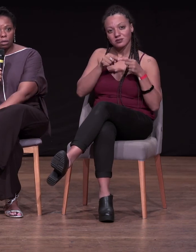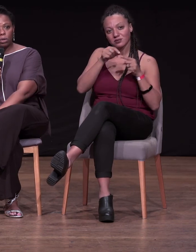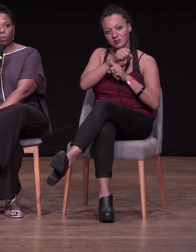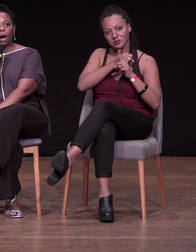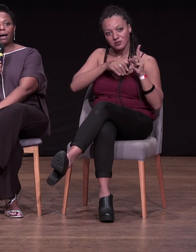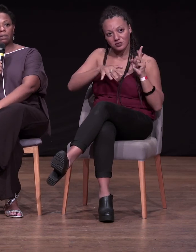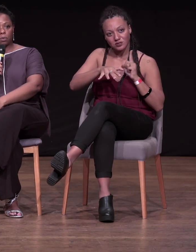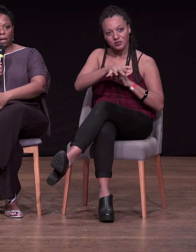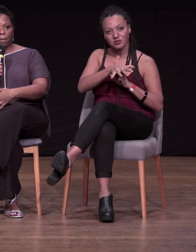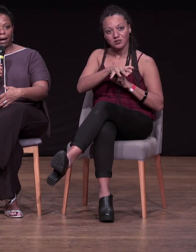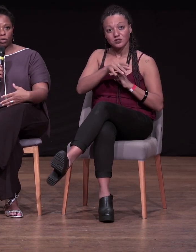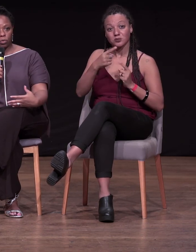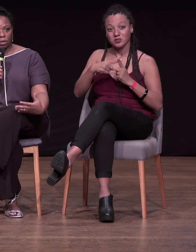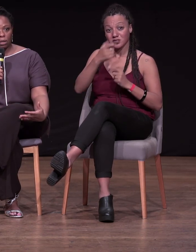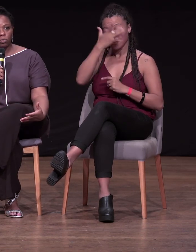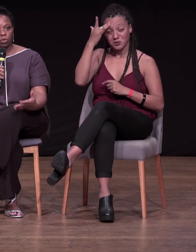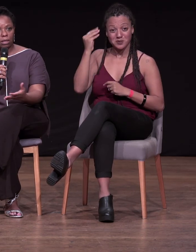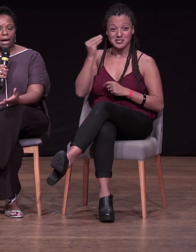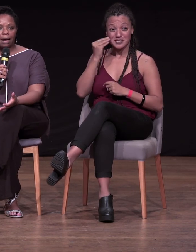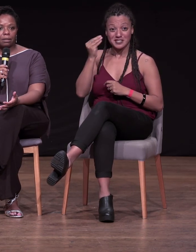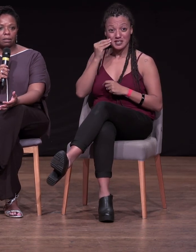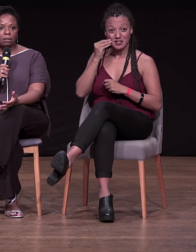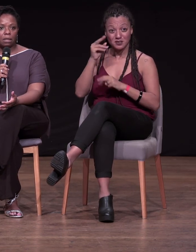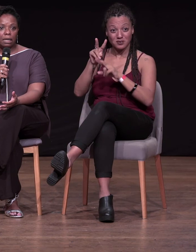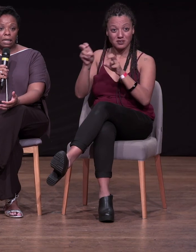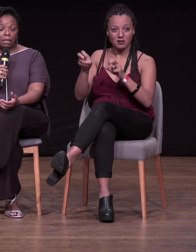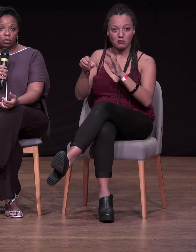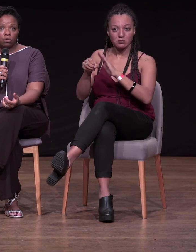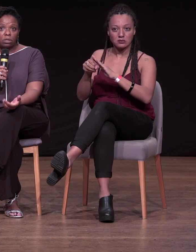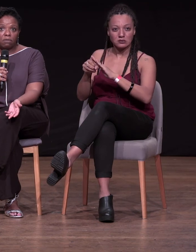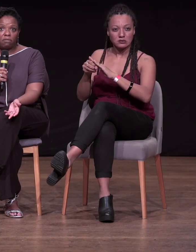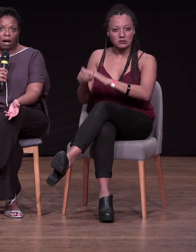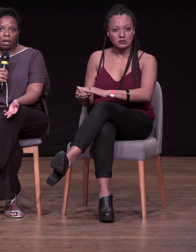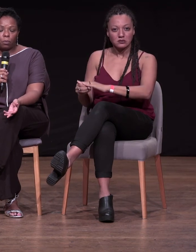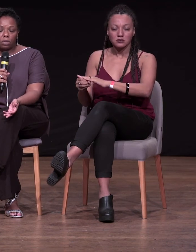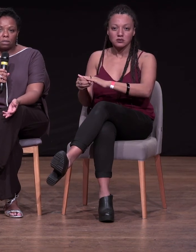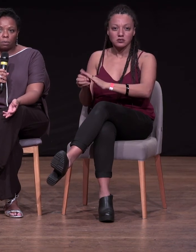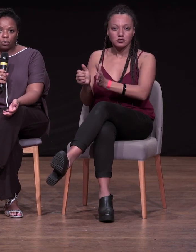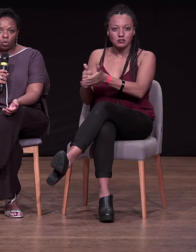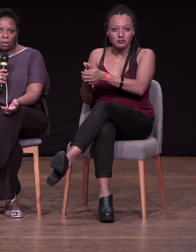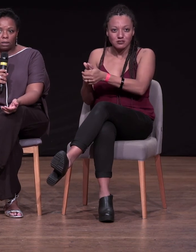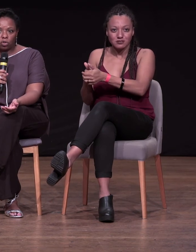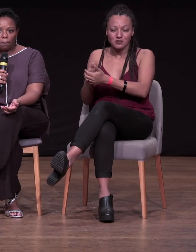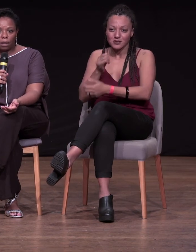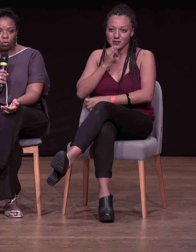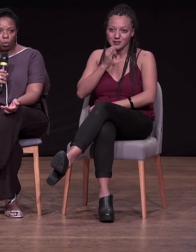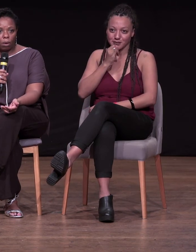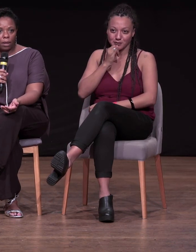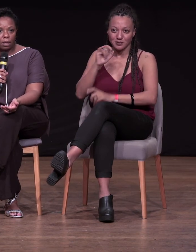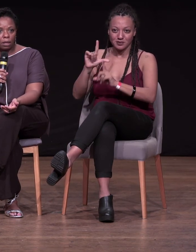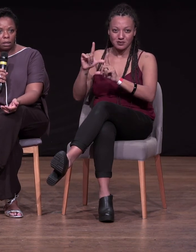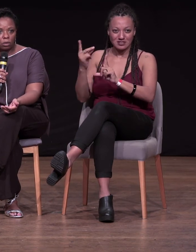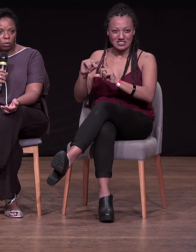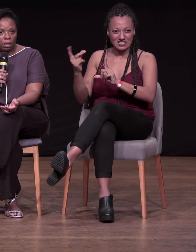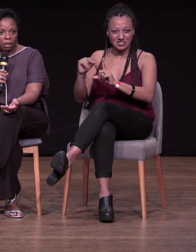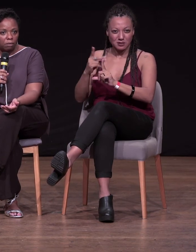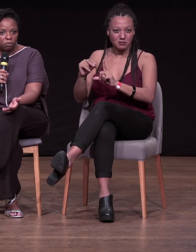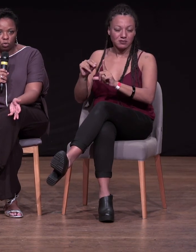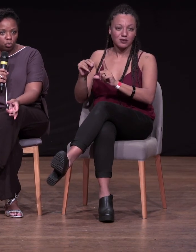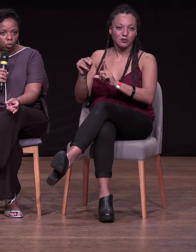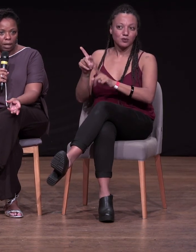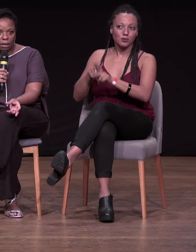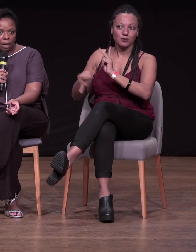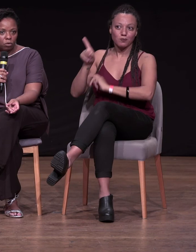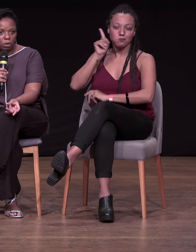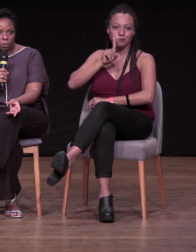que estão empurradas para baixo, que estão soterradas, né? Então, se você fala, por exemplo, sobre linchamento com o americano, ele